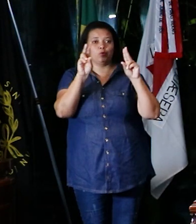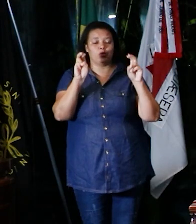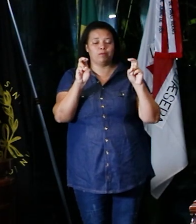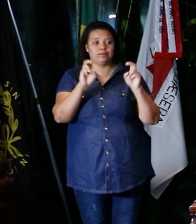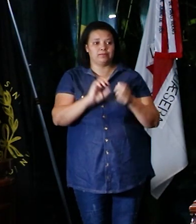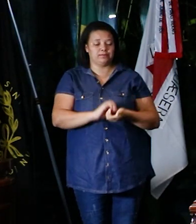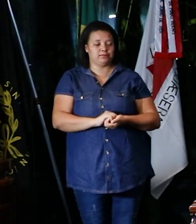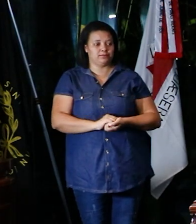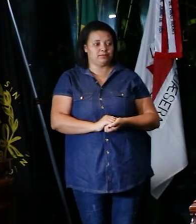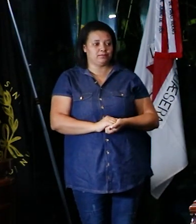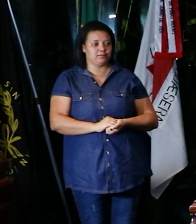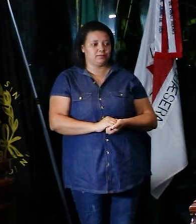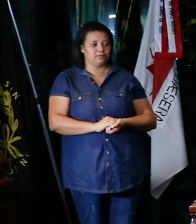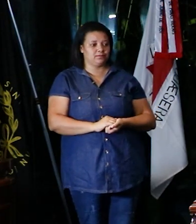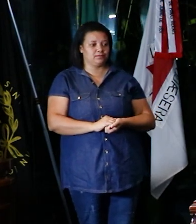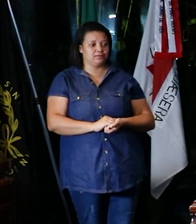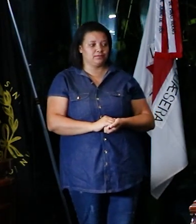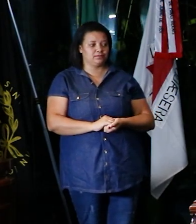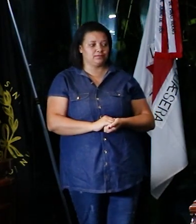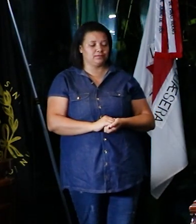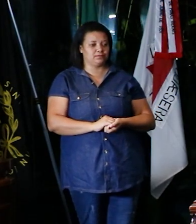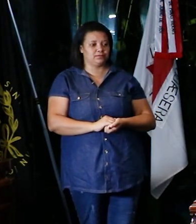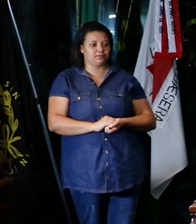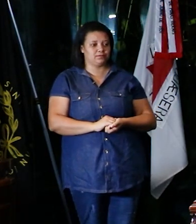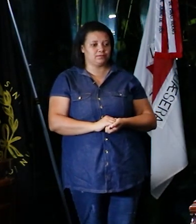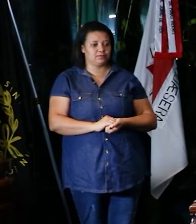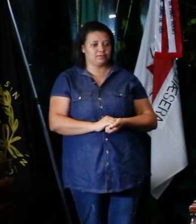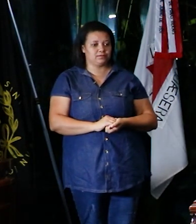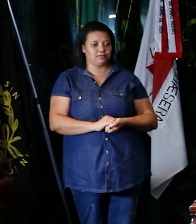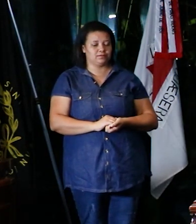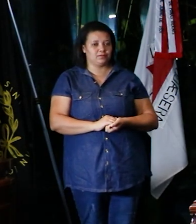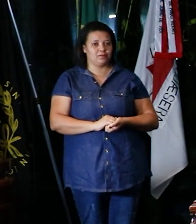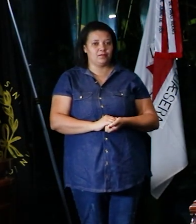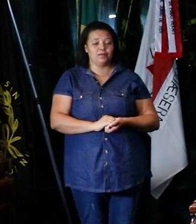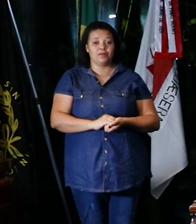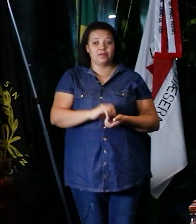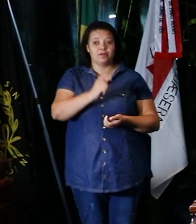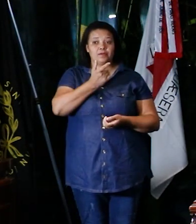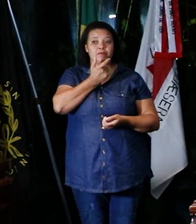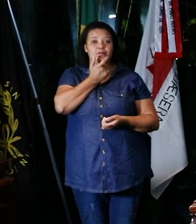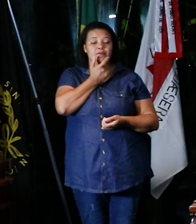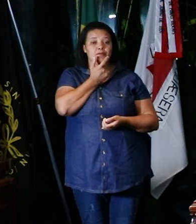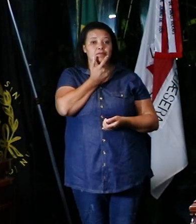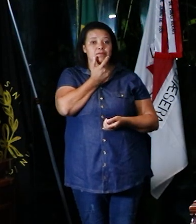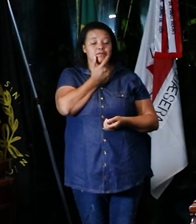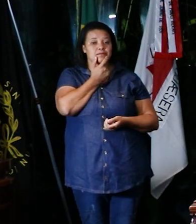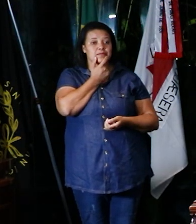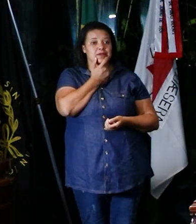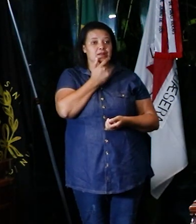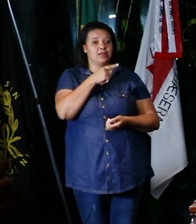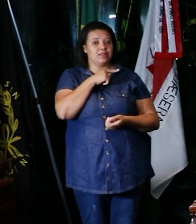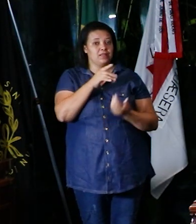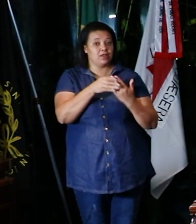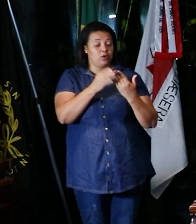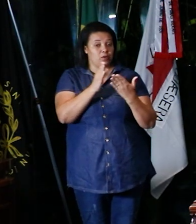falando de Drummond, mas vá lá. Mário de Andrade tem um